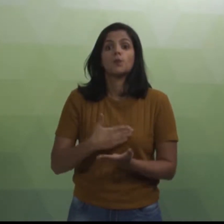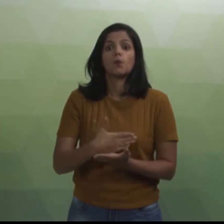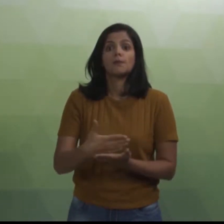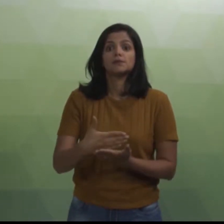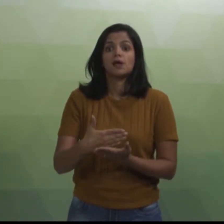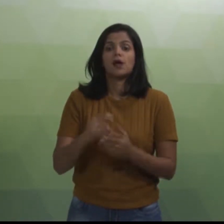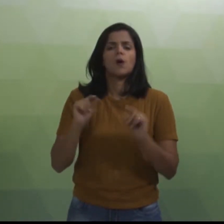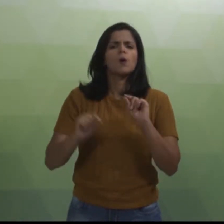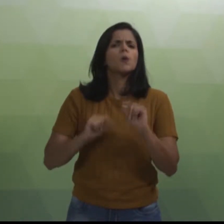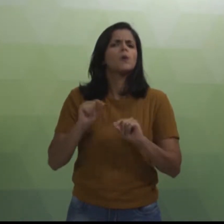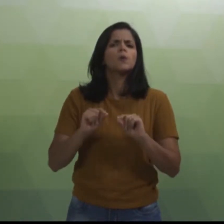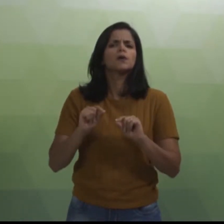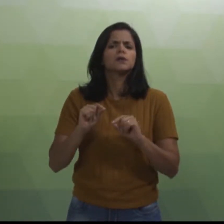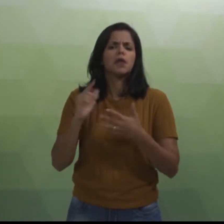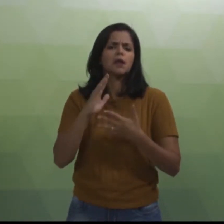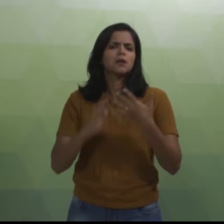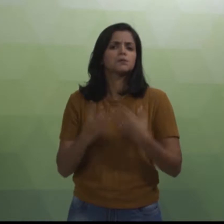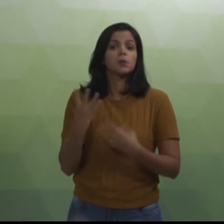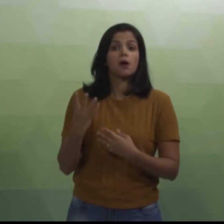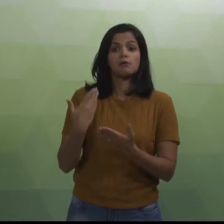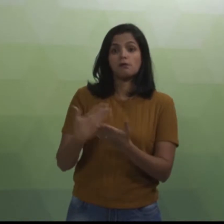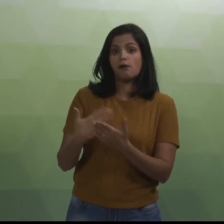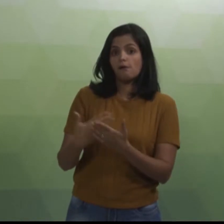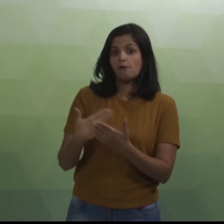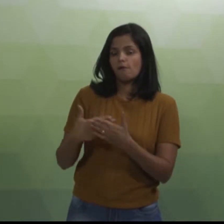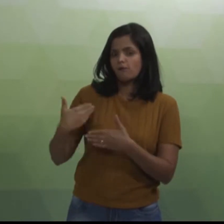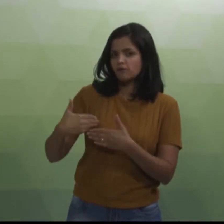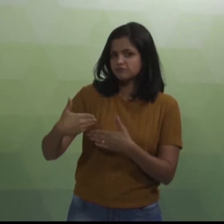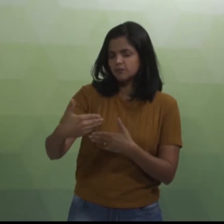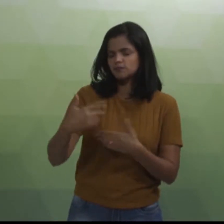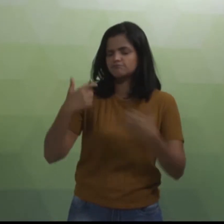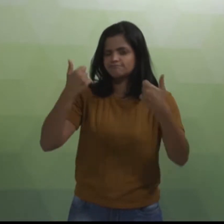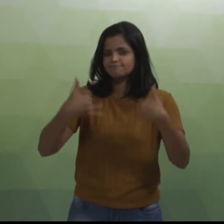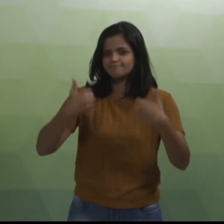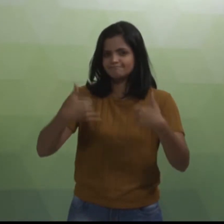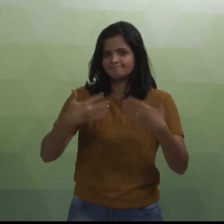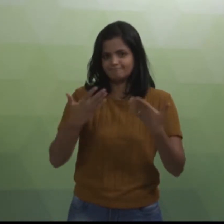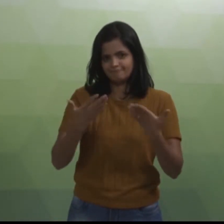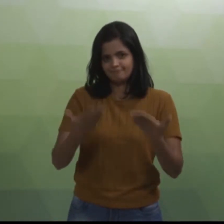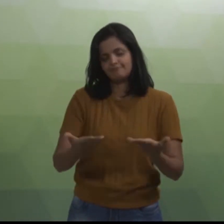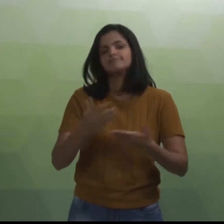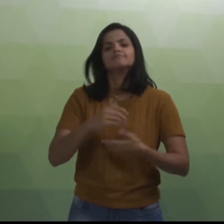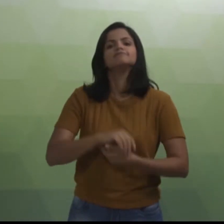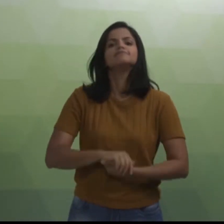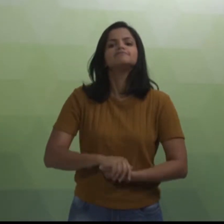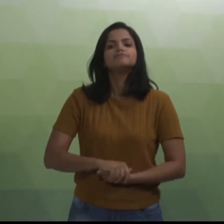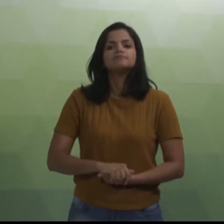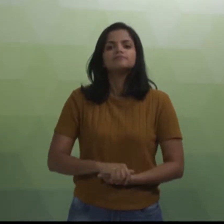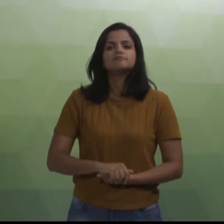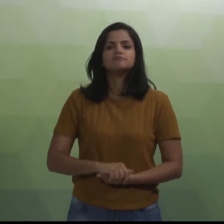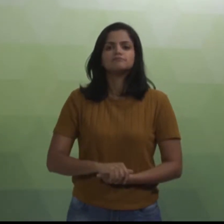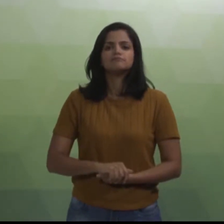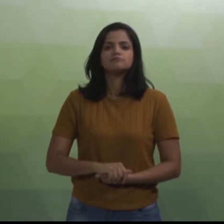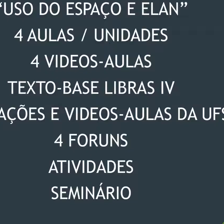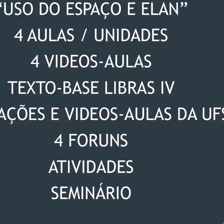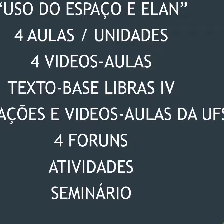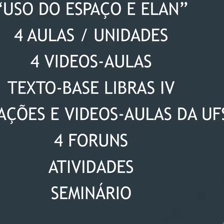Prazer conhecer vocês. Então, daremos início à nossa aula de Libras 4. Vamos dar